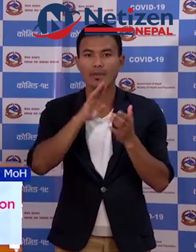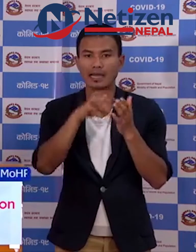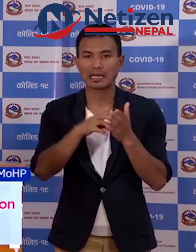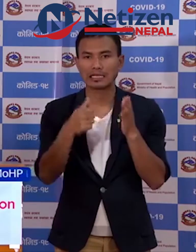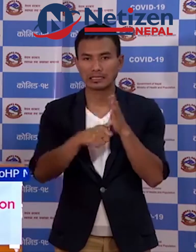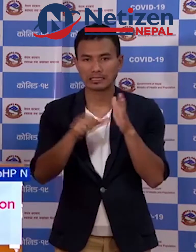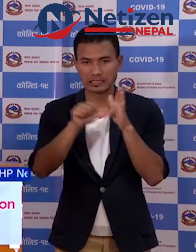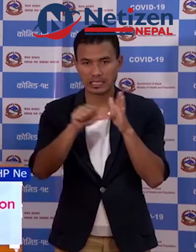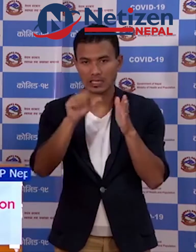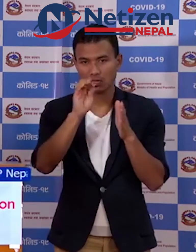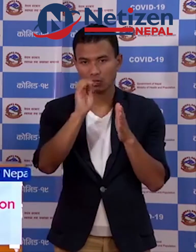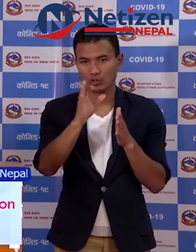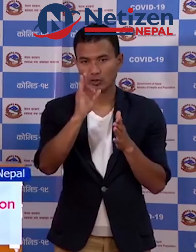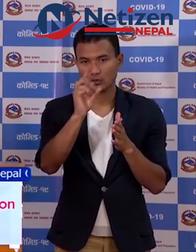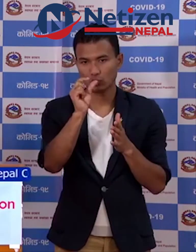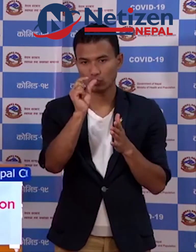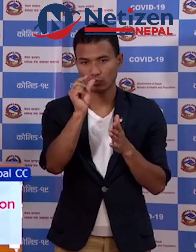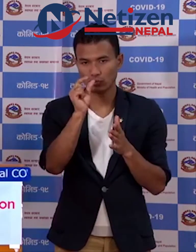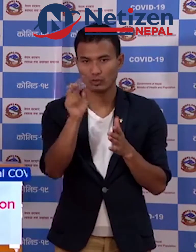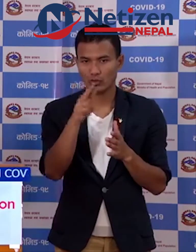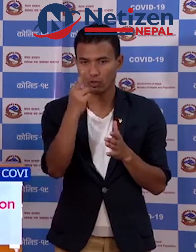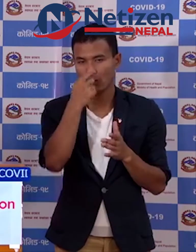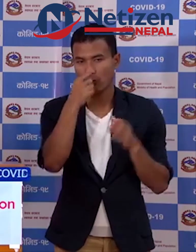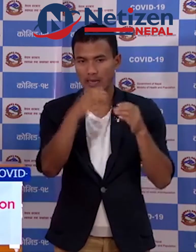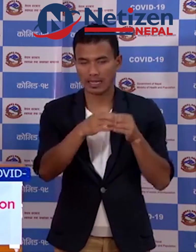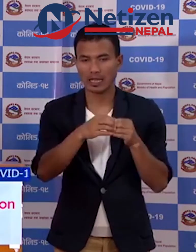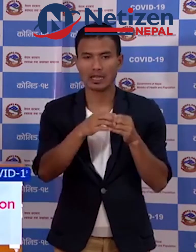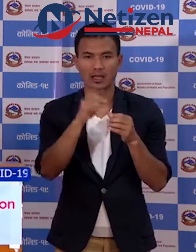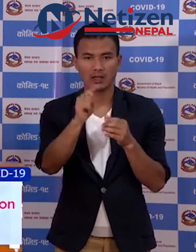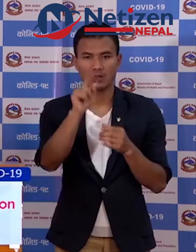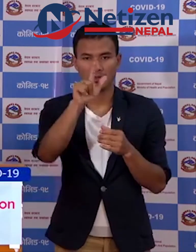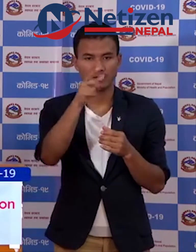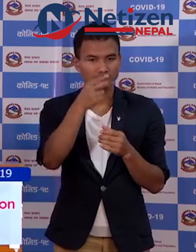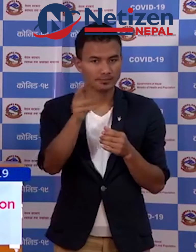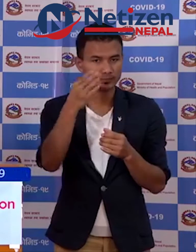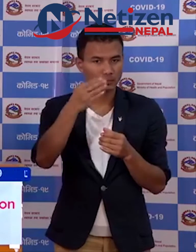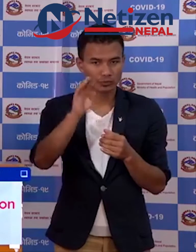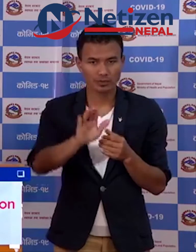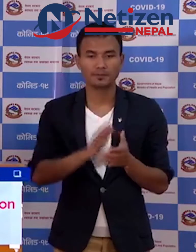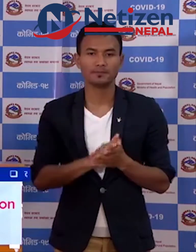जिल्ला स्वर्ण गाउँपालिका पर्चौता नगरपालिकाको 7 जना हुनुहुन्छ,